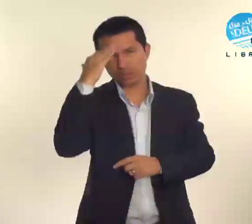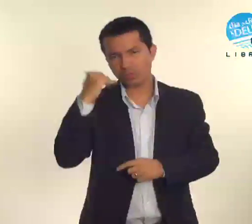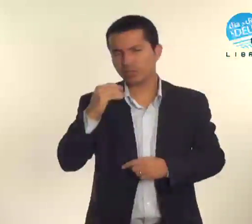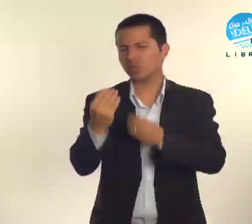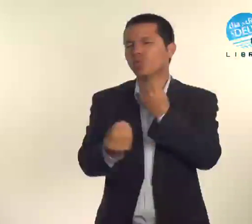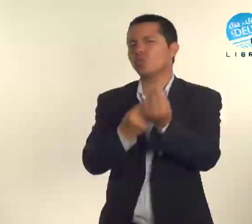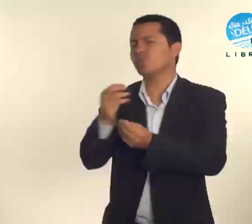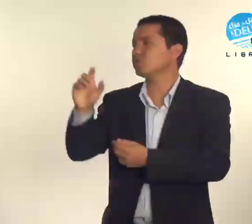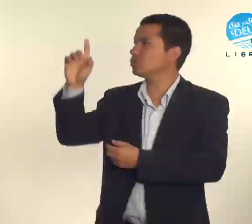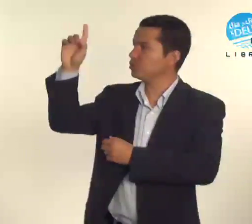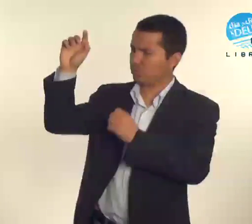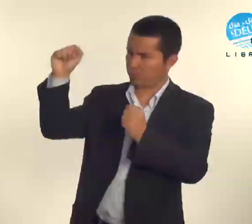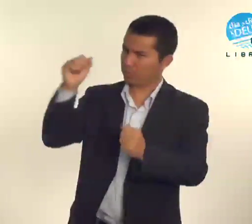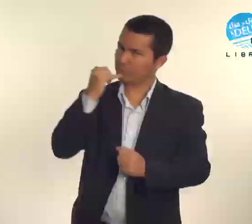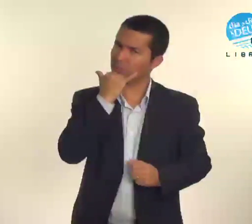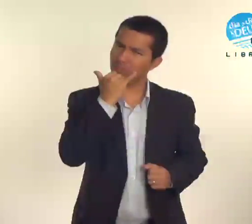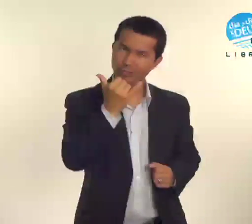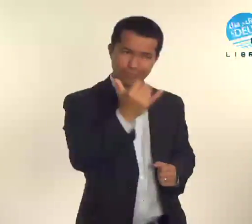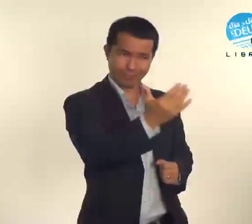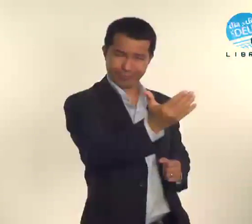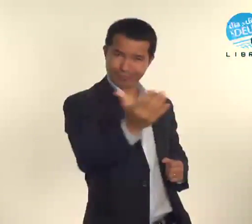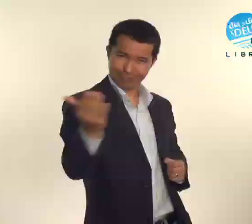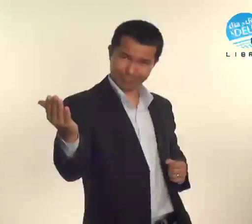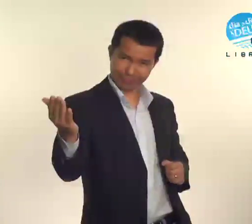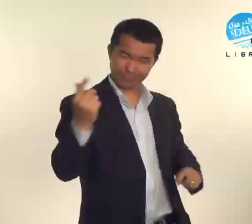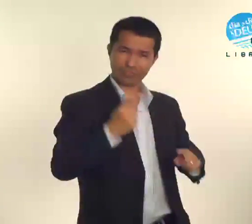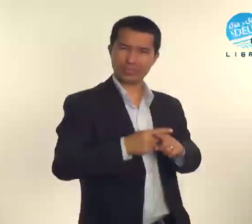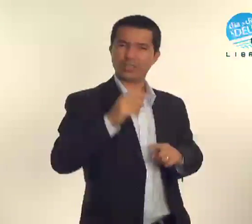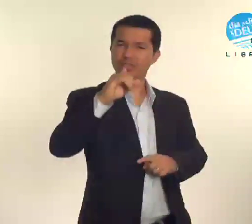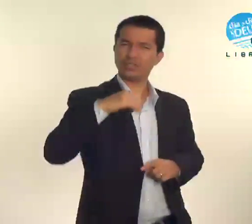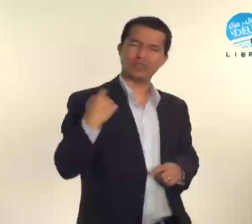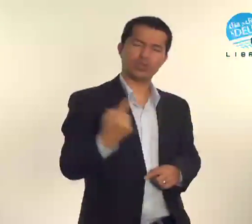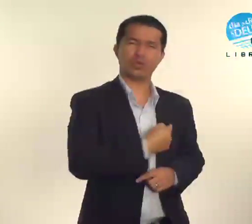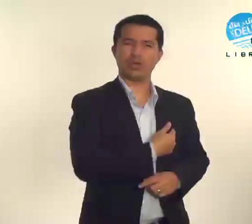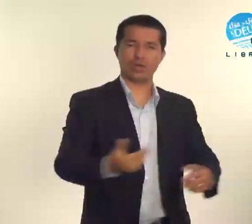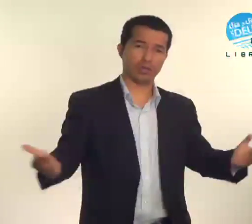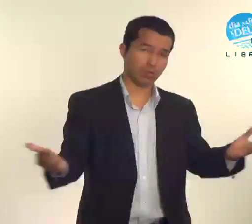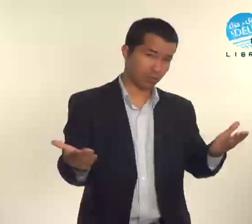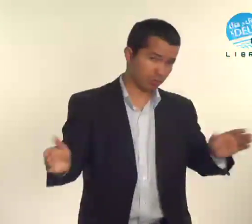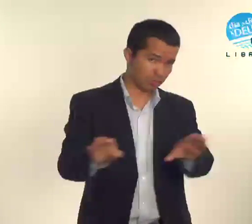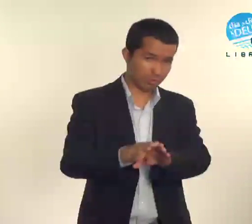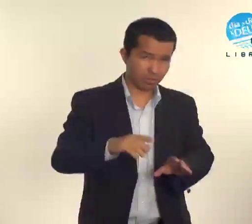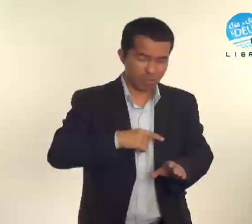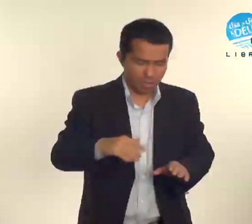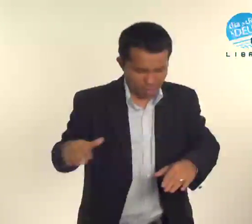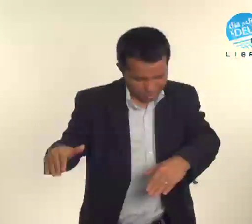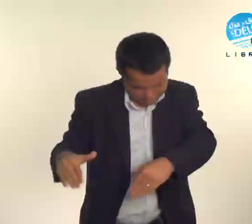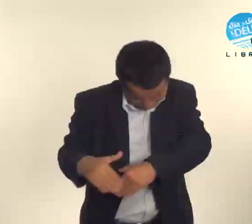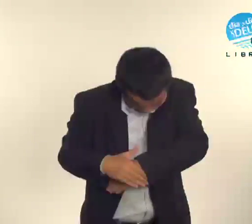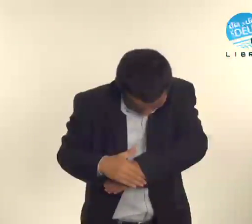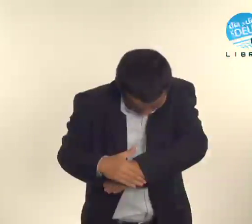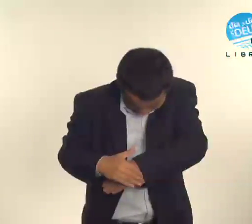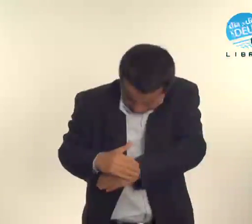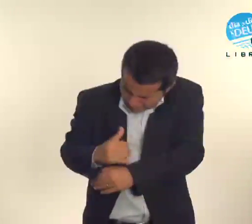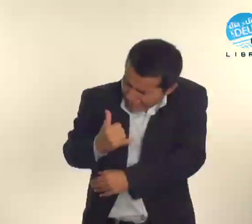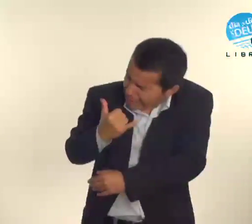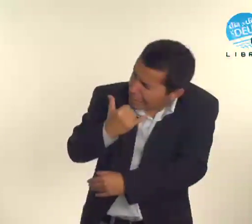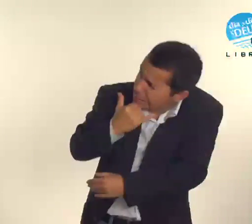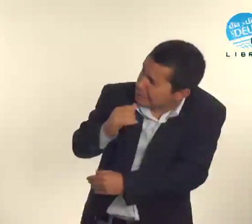é que funciona o perdão? Quando a gente se rende e diz, Deus, eu entendi que eu